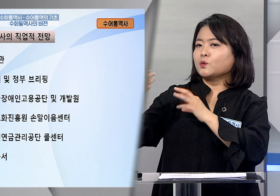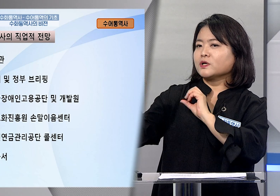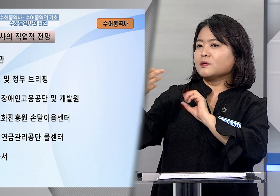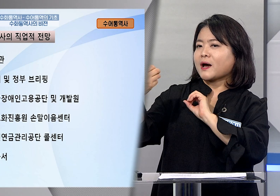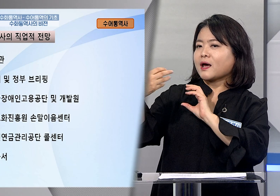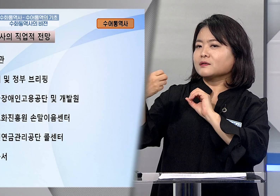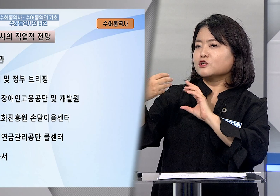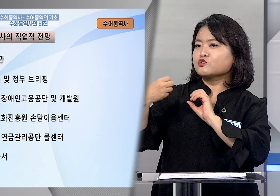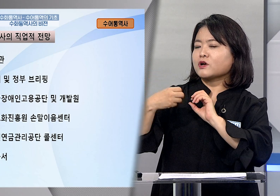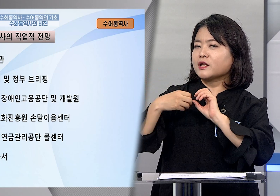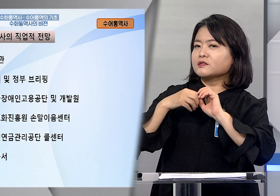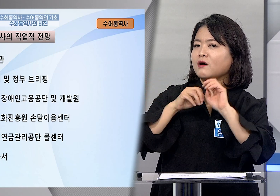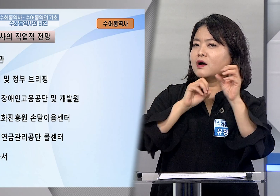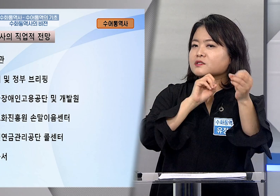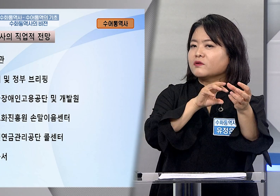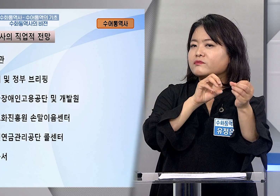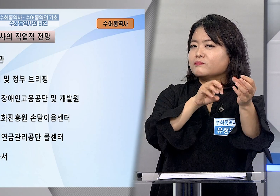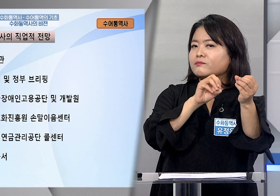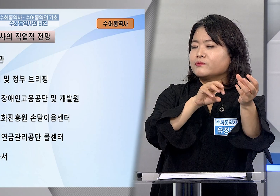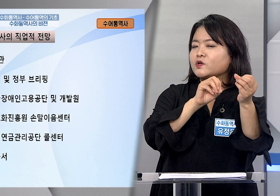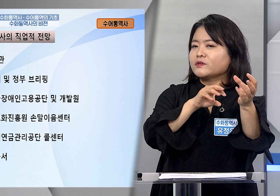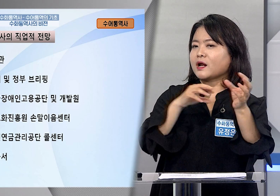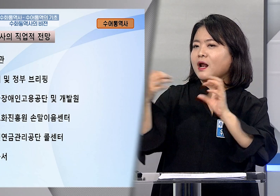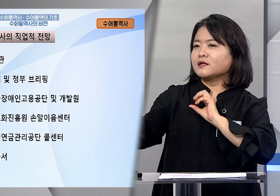농인이 말하는 걸 중간에서 전달을 하는 거죠.